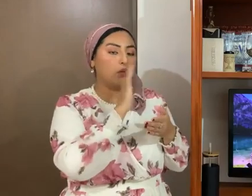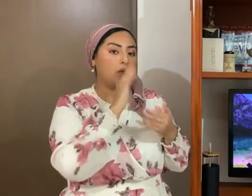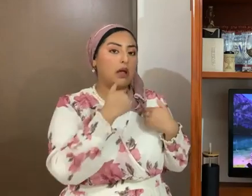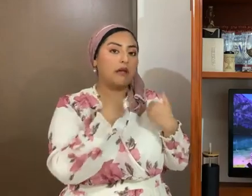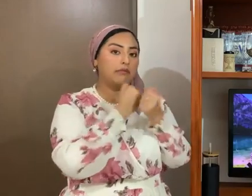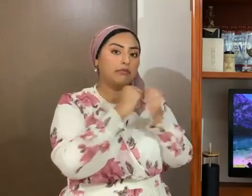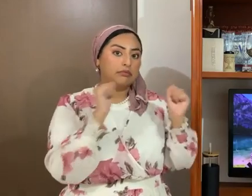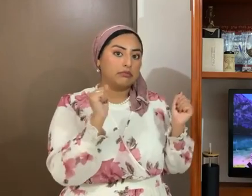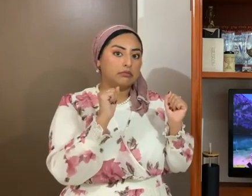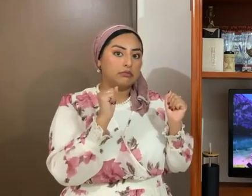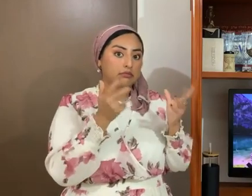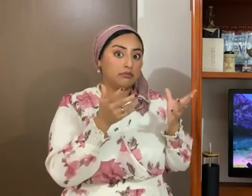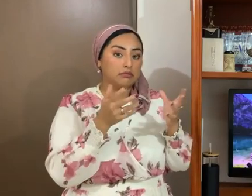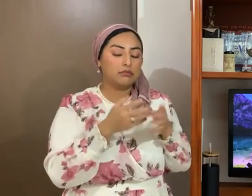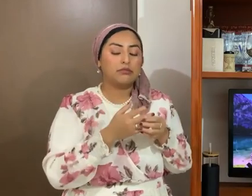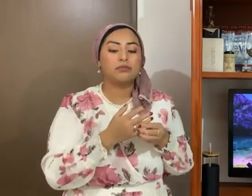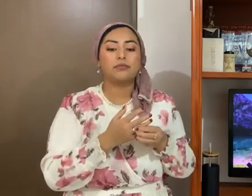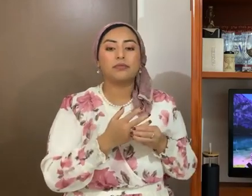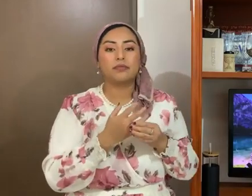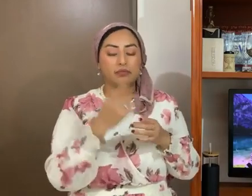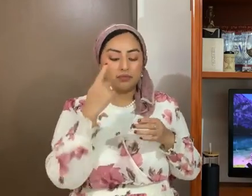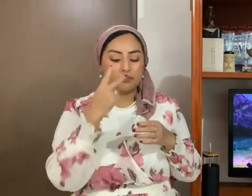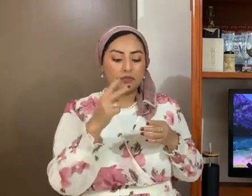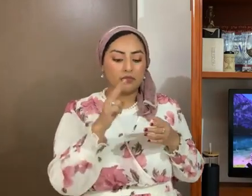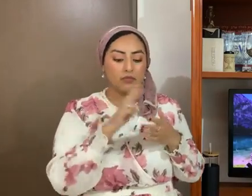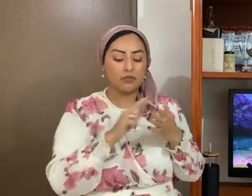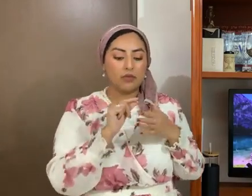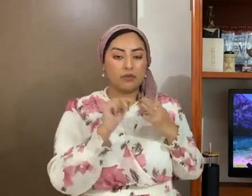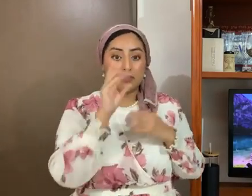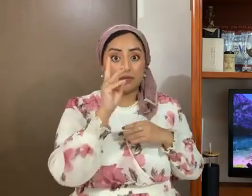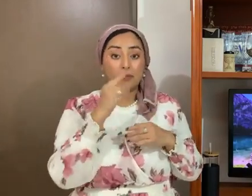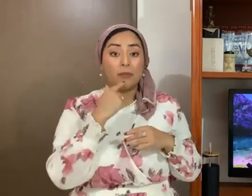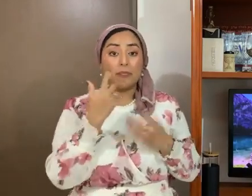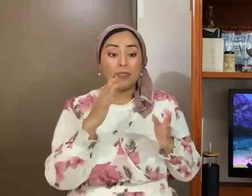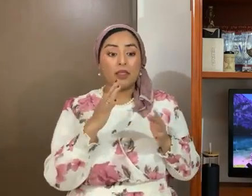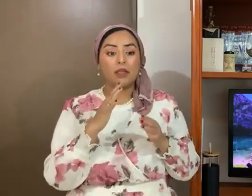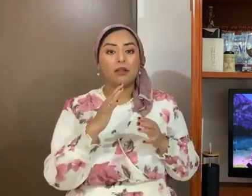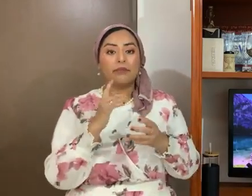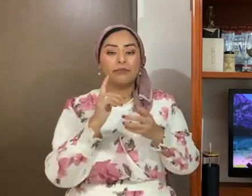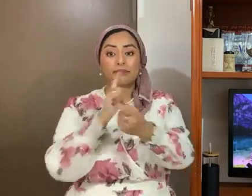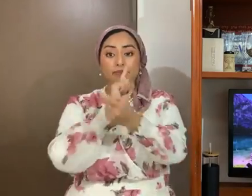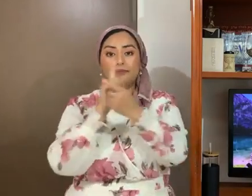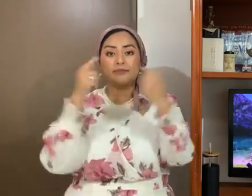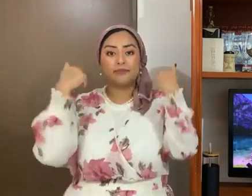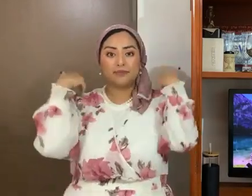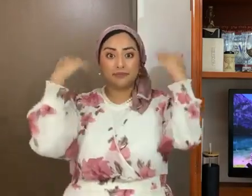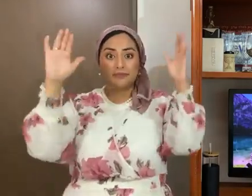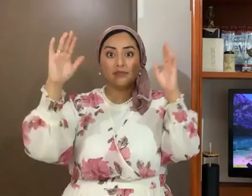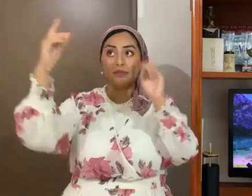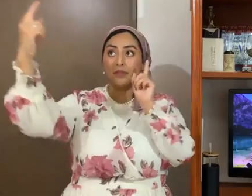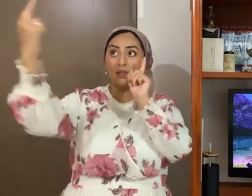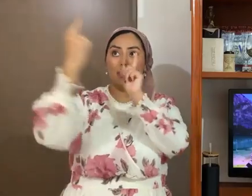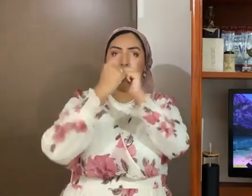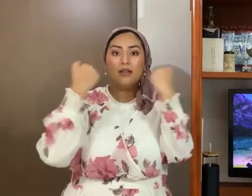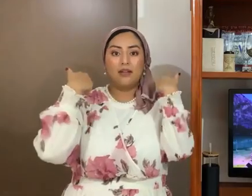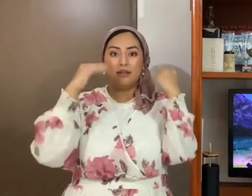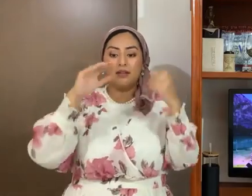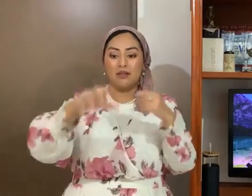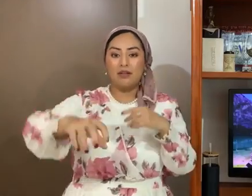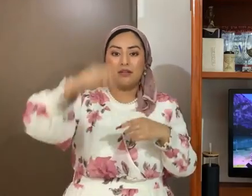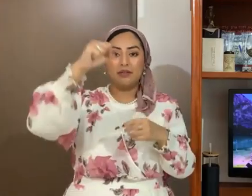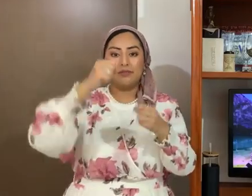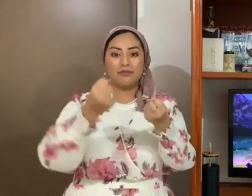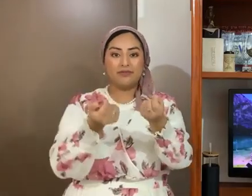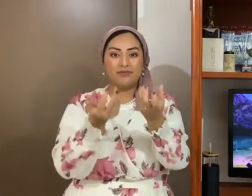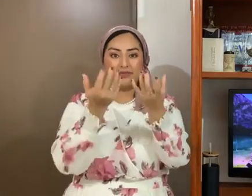tener la salvación. Y entonces vamos a leer en el verso 6. Y voló hacia mí uno de los serafines teniendo en su mano un carbón encendido tomado